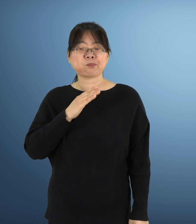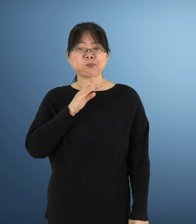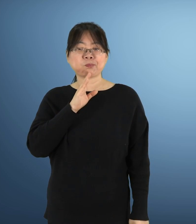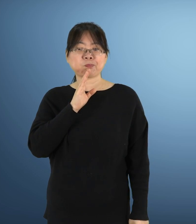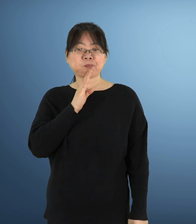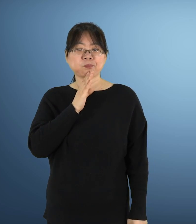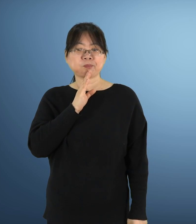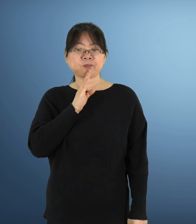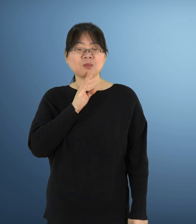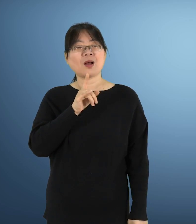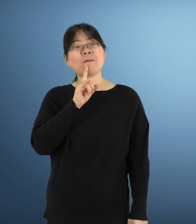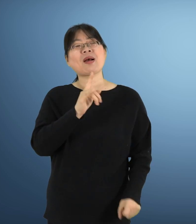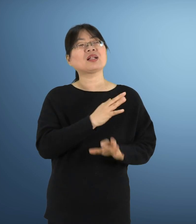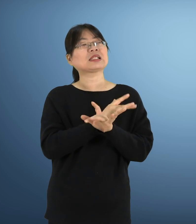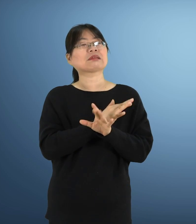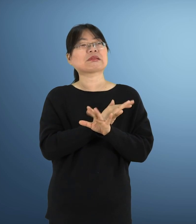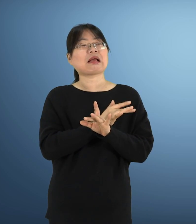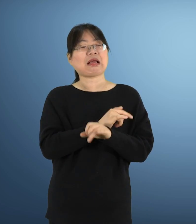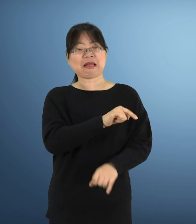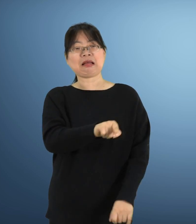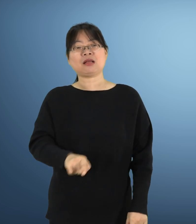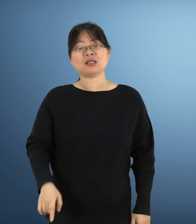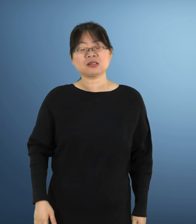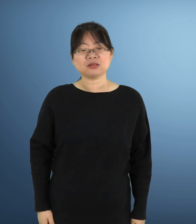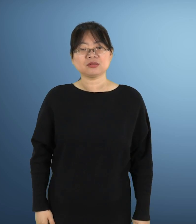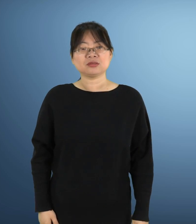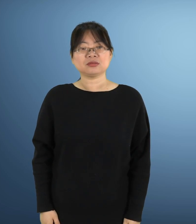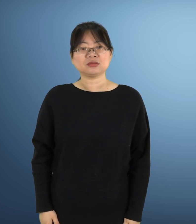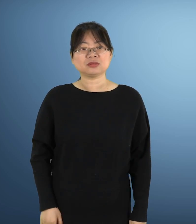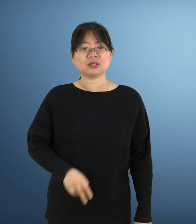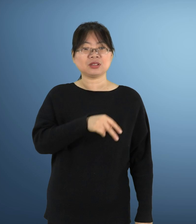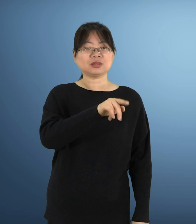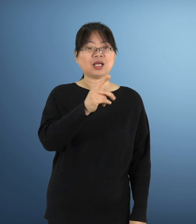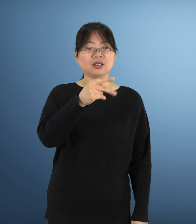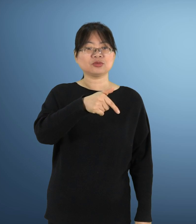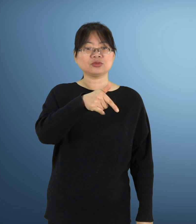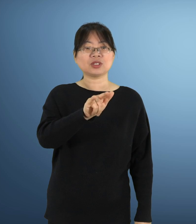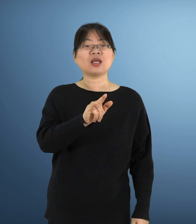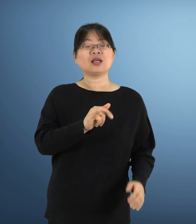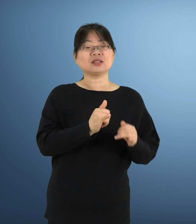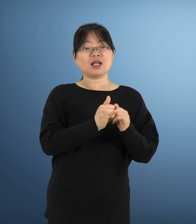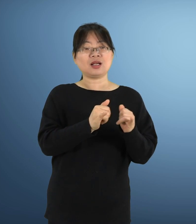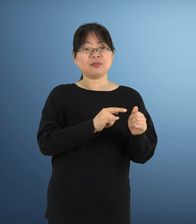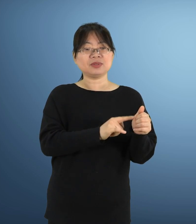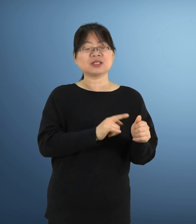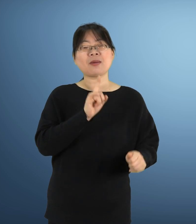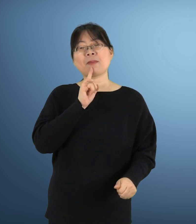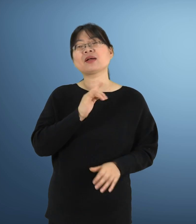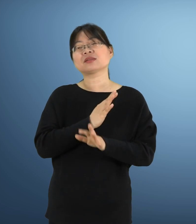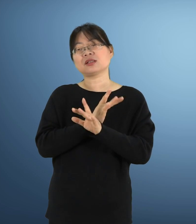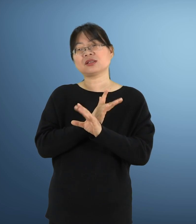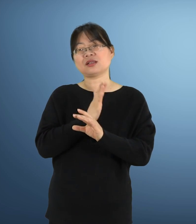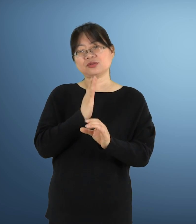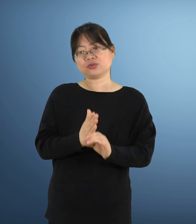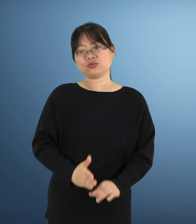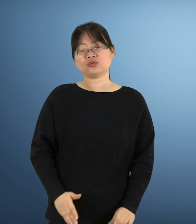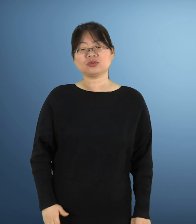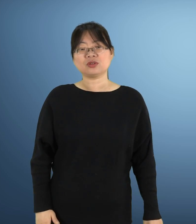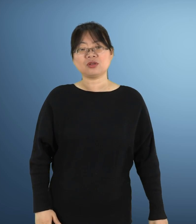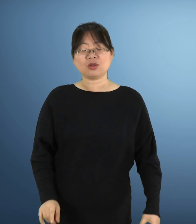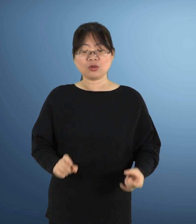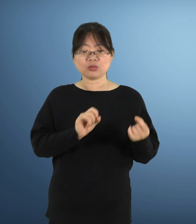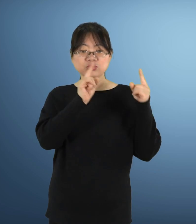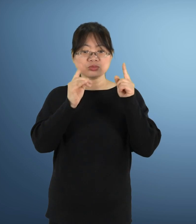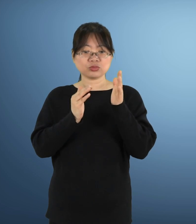이걸 이제 말장난이라고 하는 거예요. 이 사두개 사람들이 지금 그런 말장난을 하고 있는 거예요. 그럼